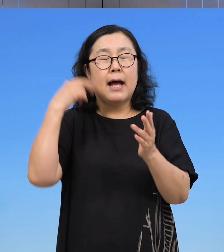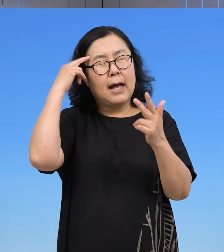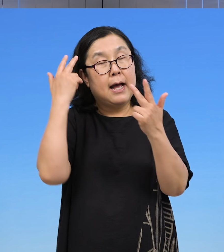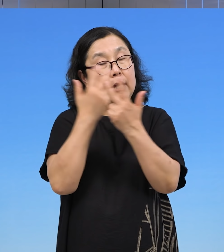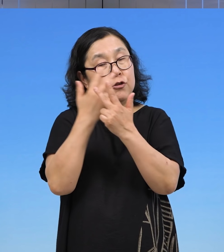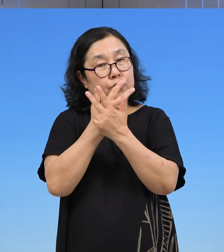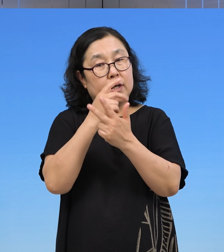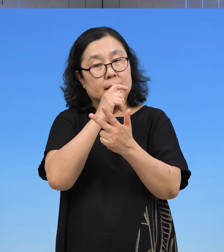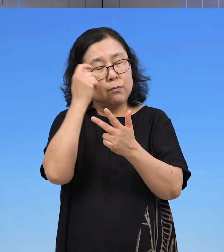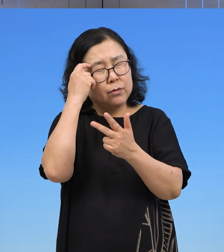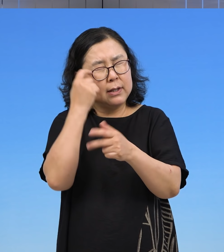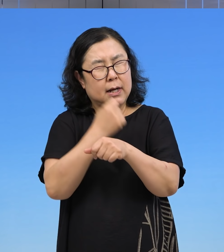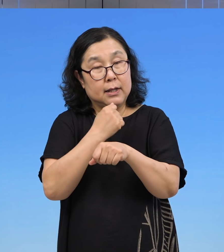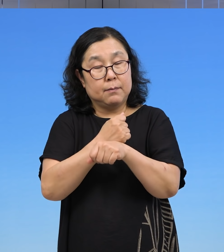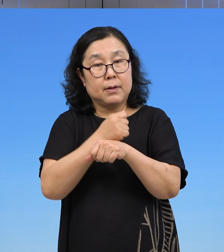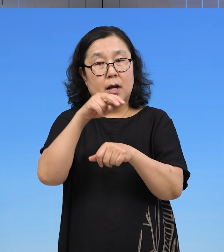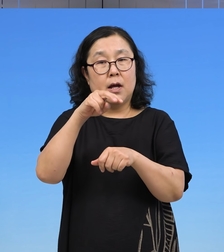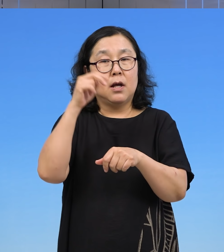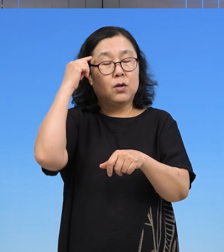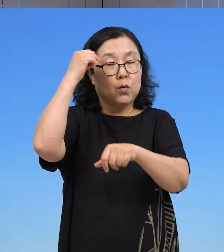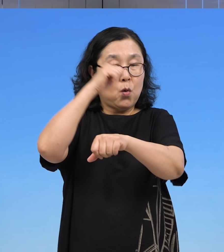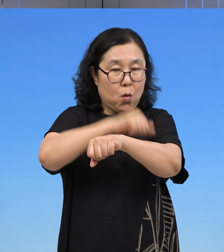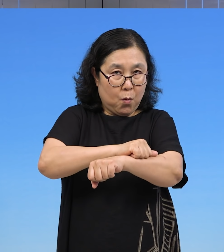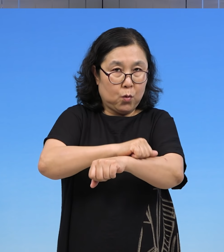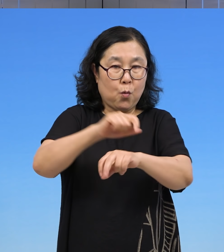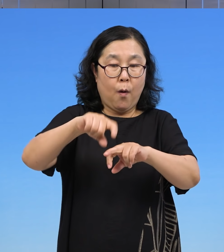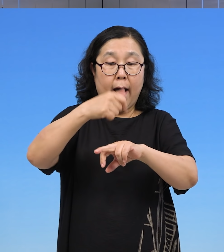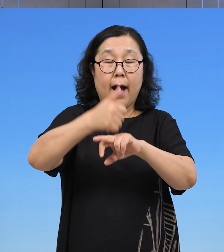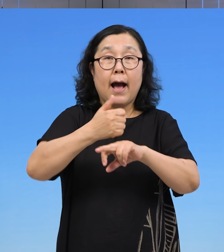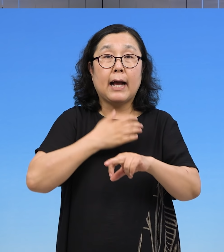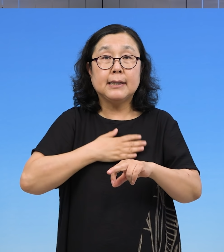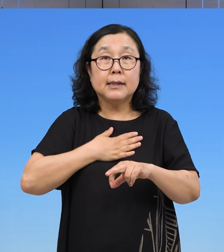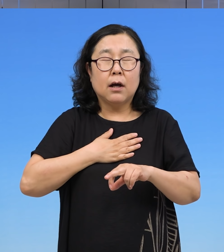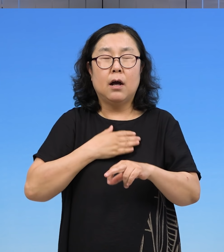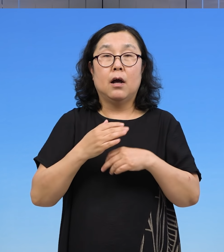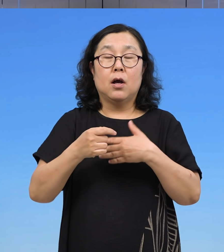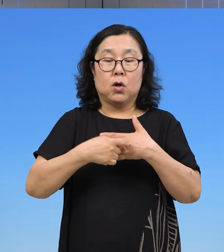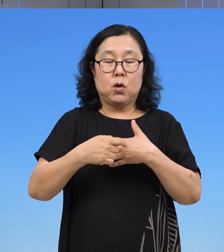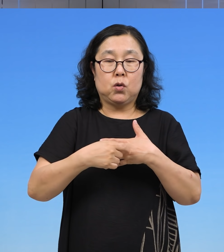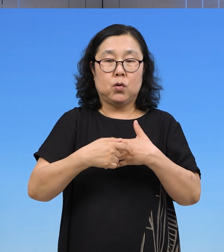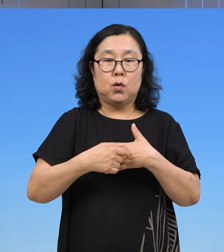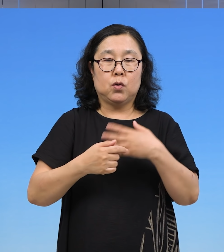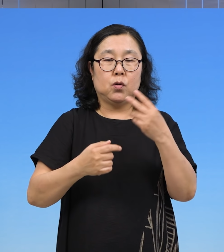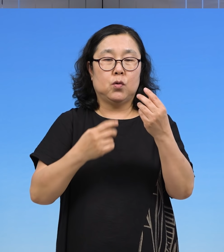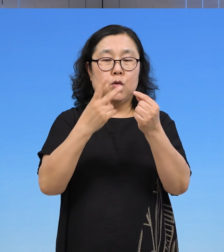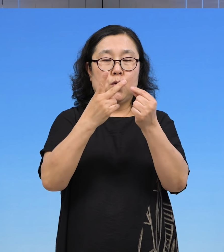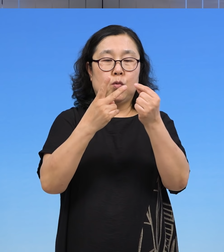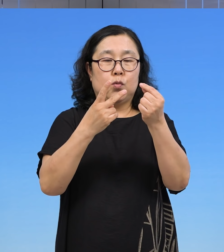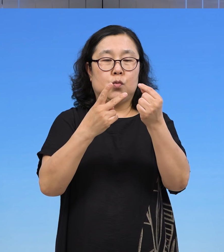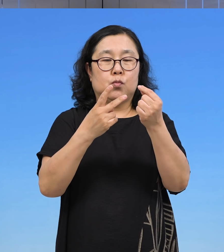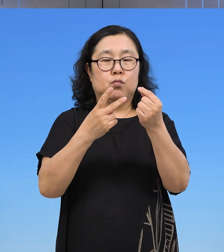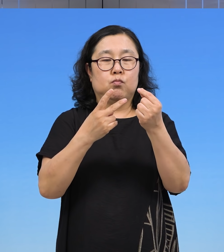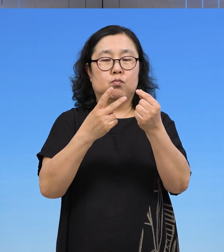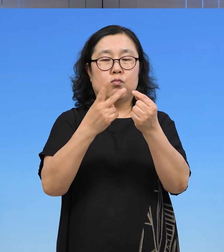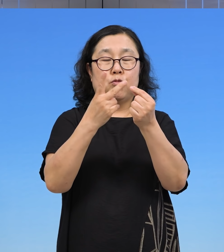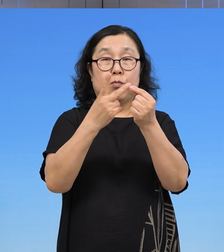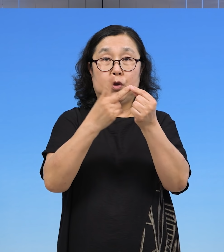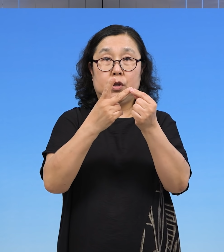한 주 내내 다시 묵상이 됐는데요 여러분 솔로몬 아시잖아요 겉으로는 이대왕